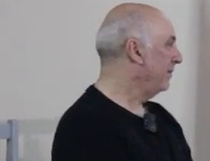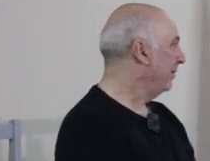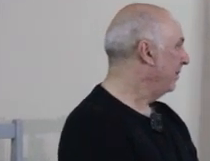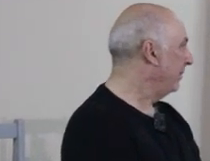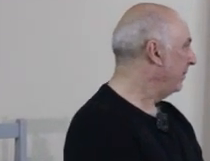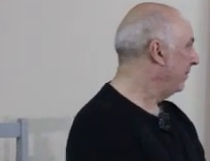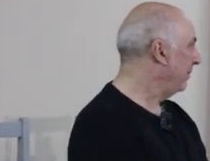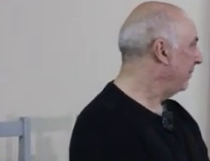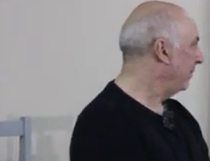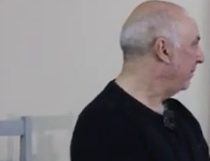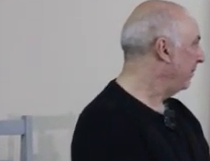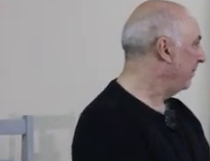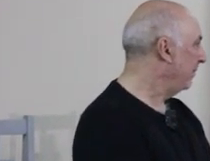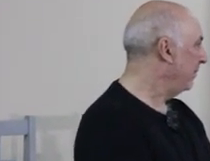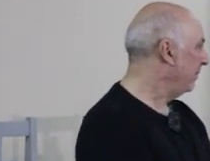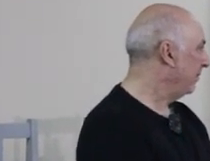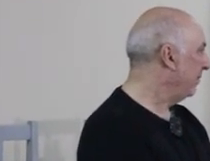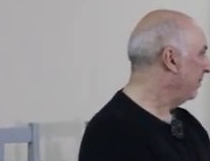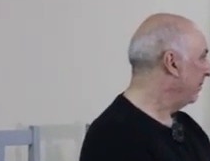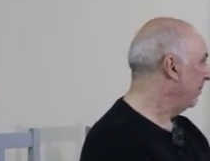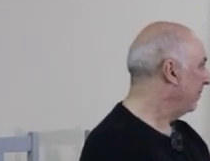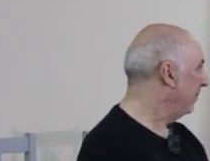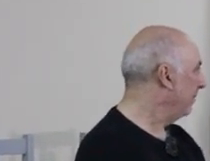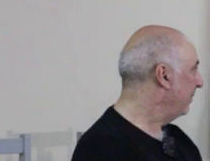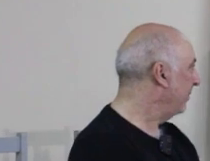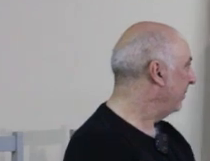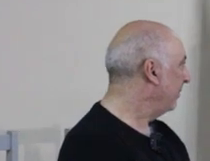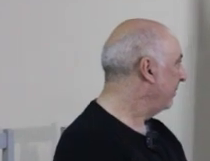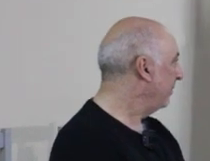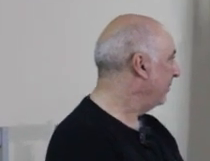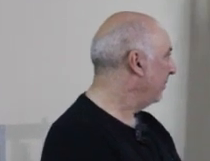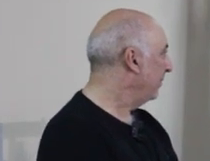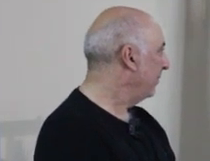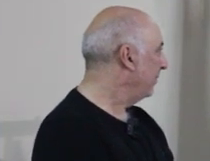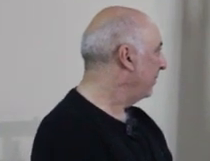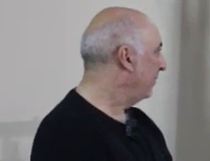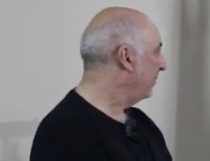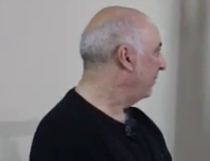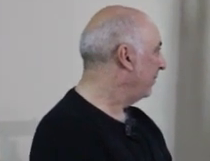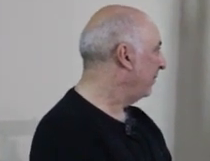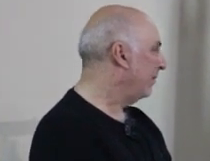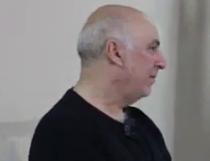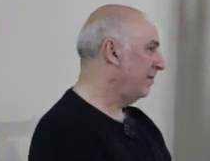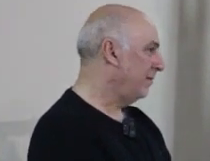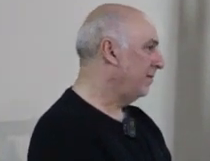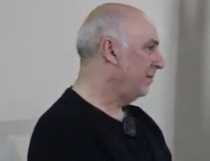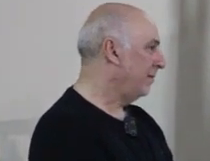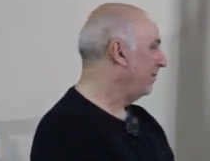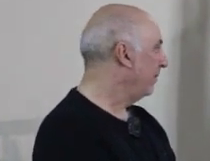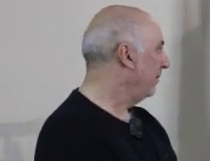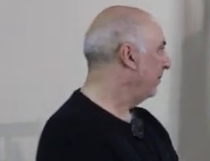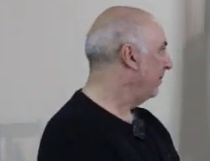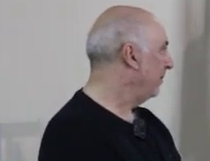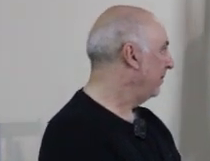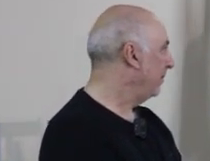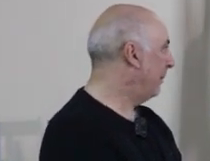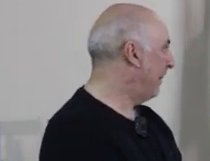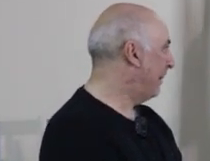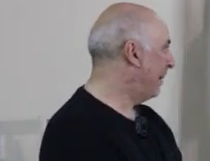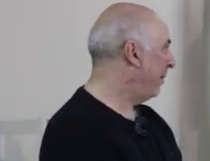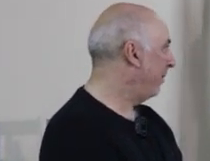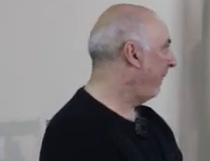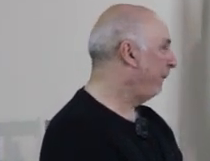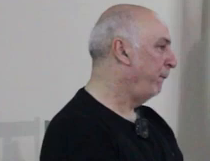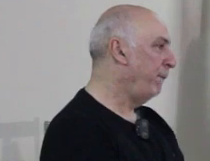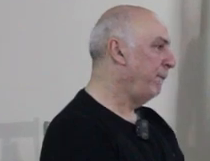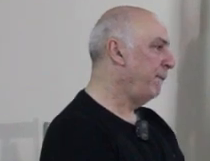parabéns por trazer o Ivan à frente junto com a equipe. Então nós estamos na Casa do Barreado, em 2014, uma reunião com o